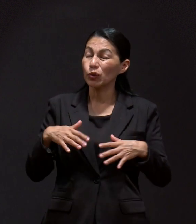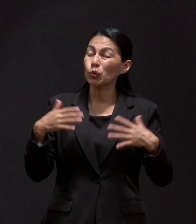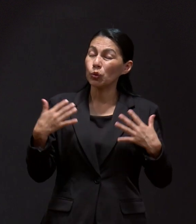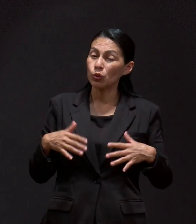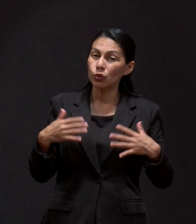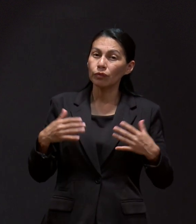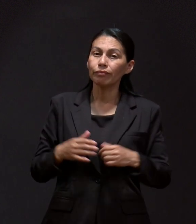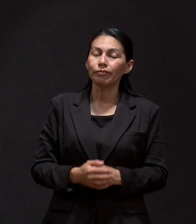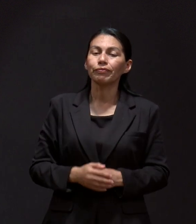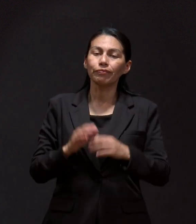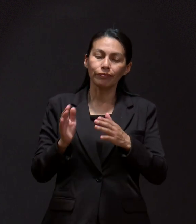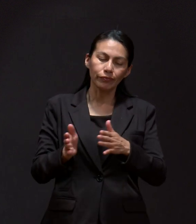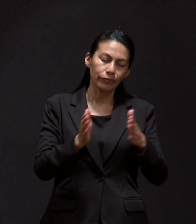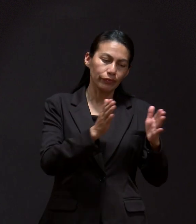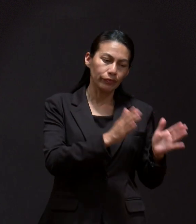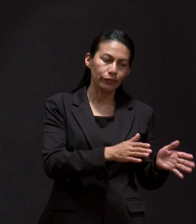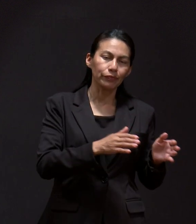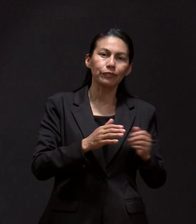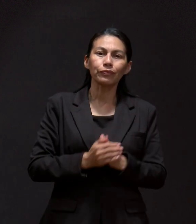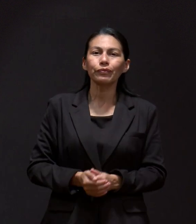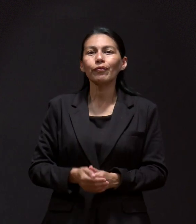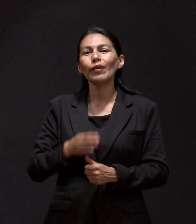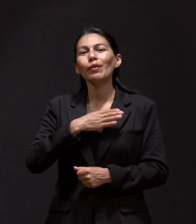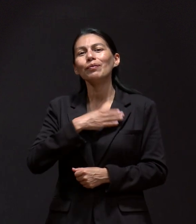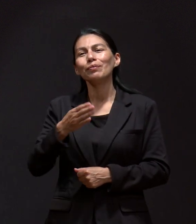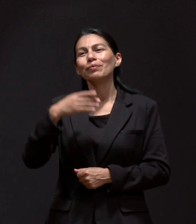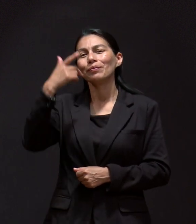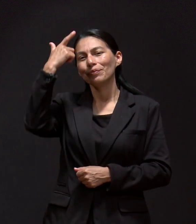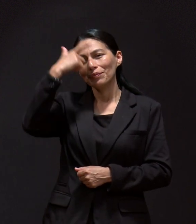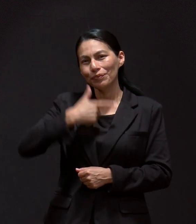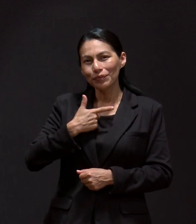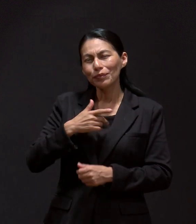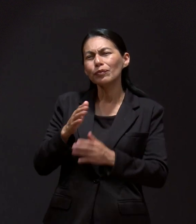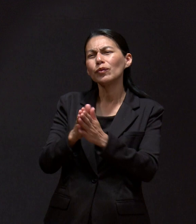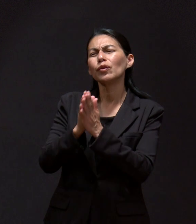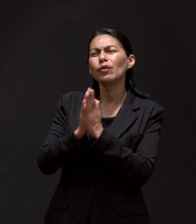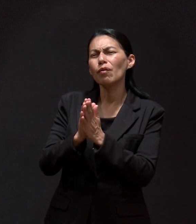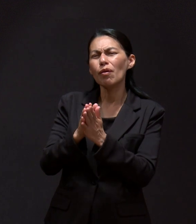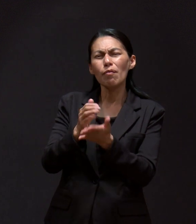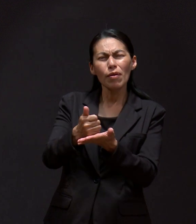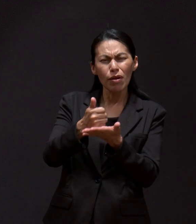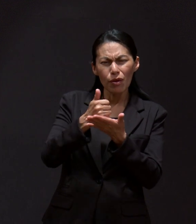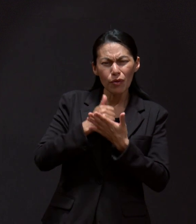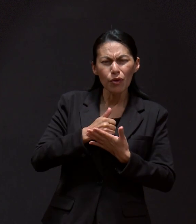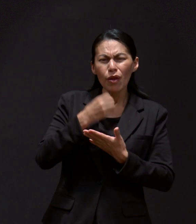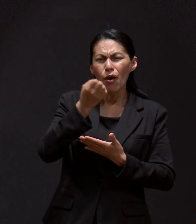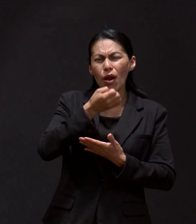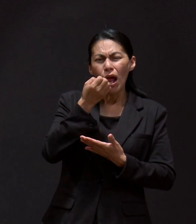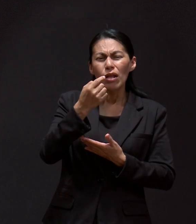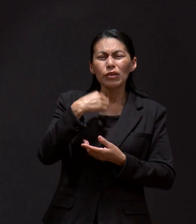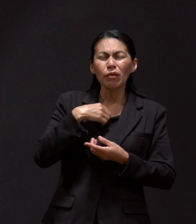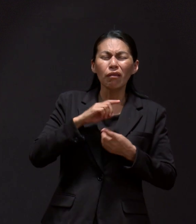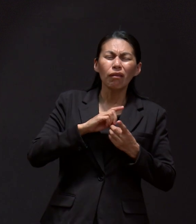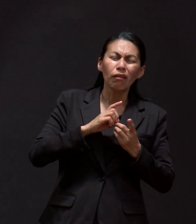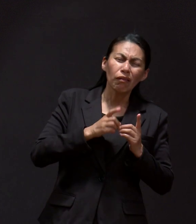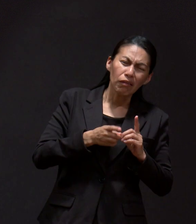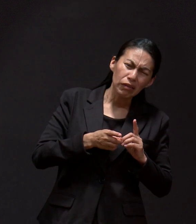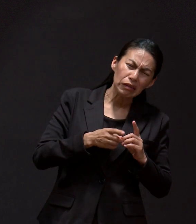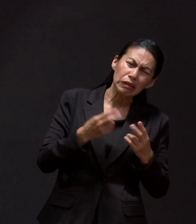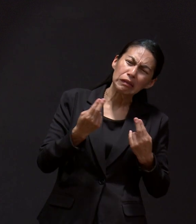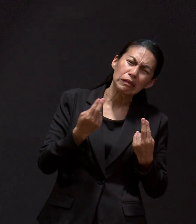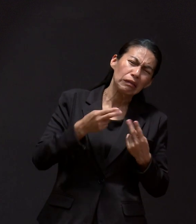nos han dicho buenas noches me puede ayudar a orar para que dios me permita salir de la